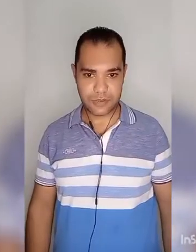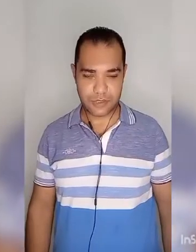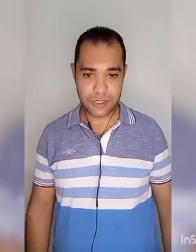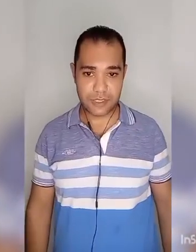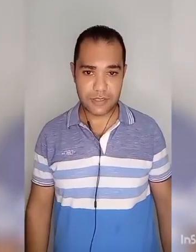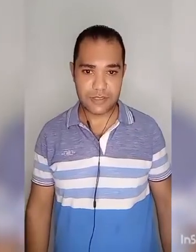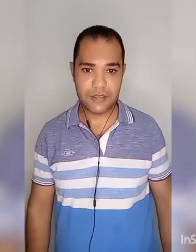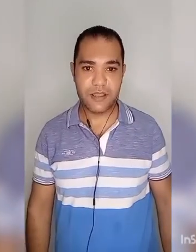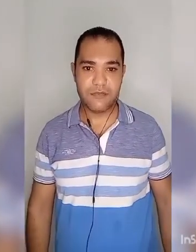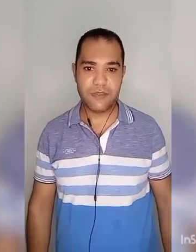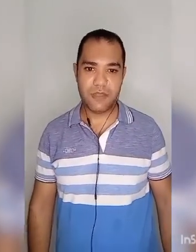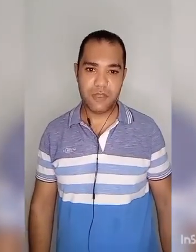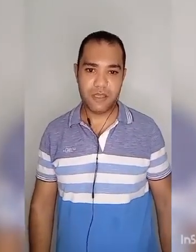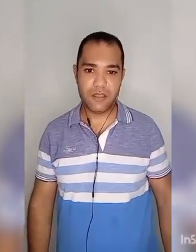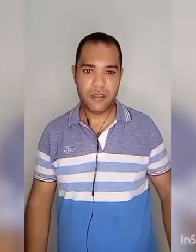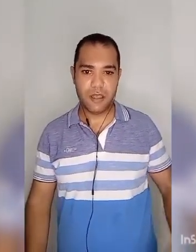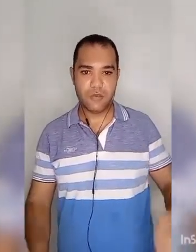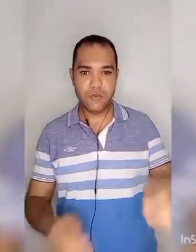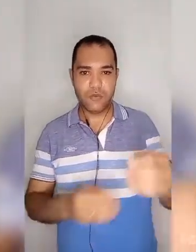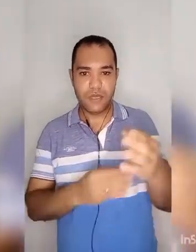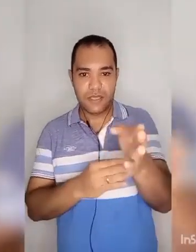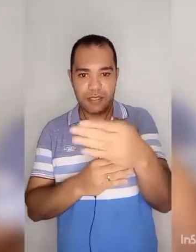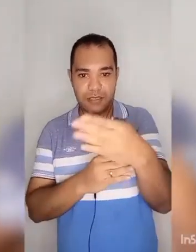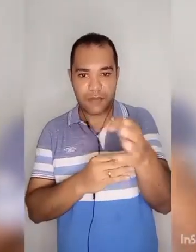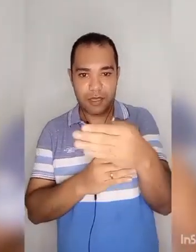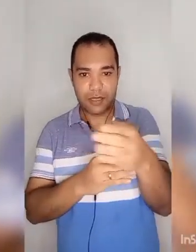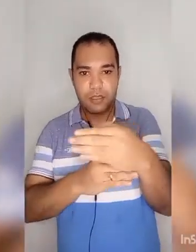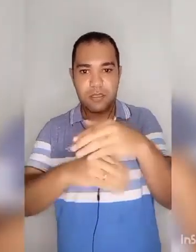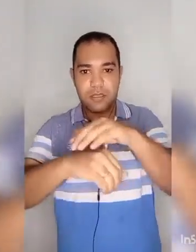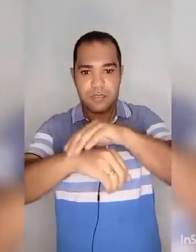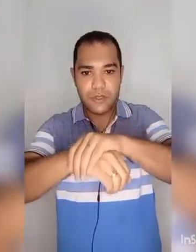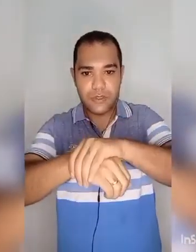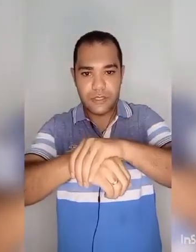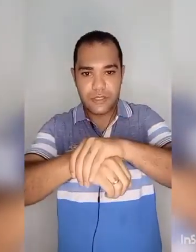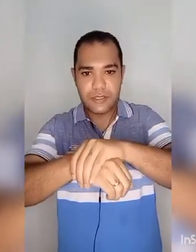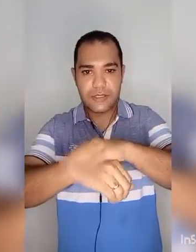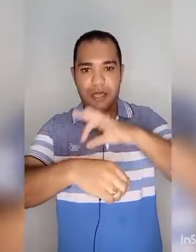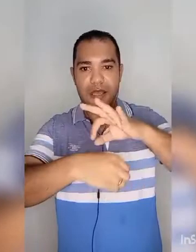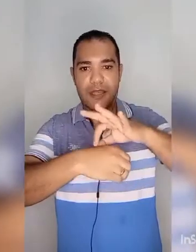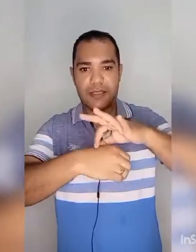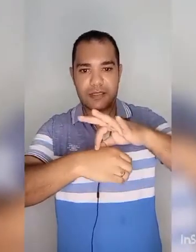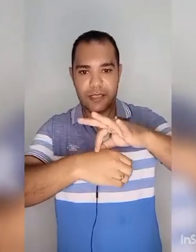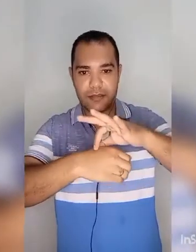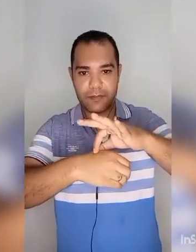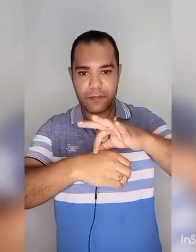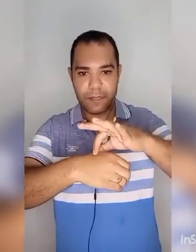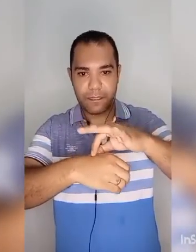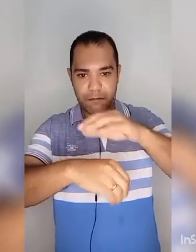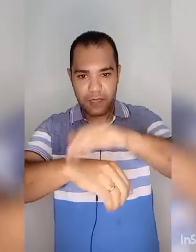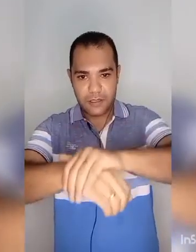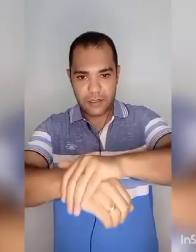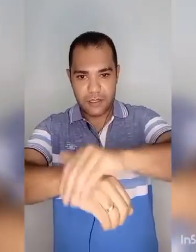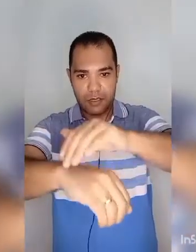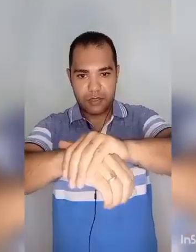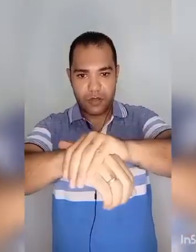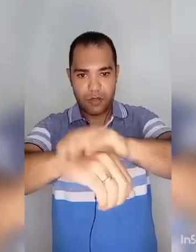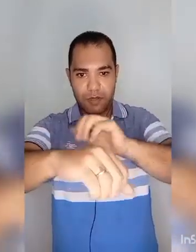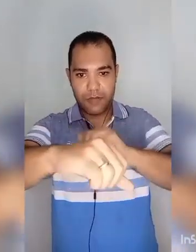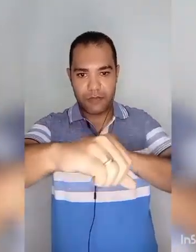صديق الانسان، فنعمل ايه؟ هنقول سمكة صديقة الانسان كده، يعني صاحب. لما اعمل